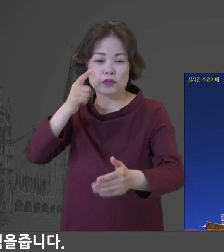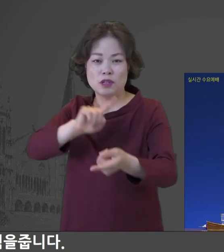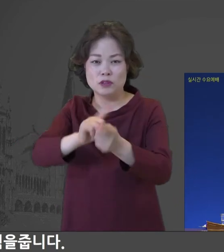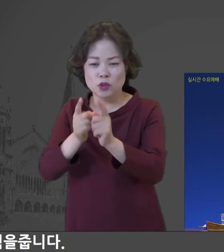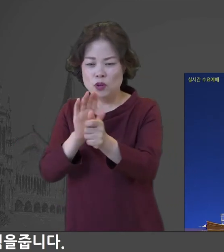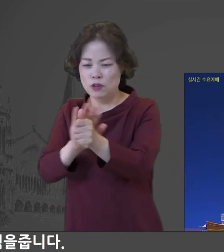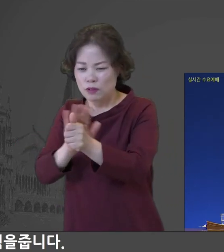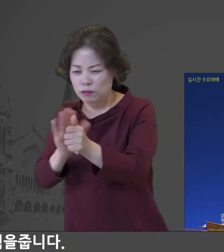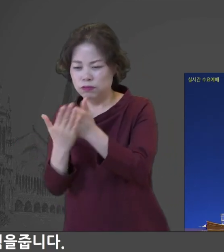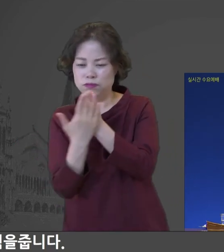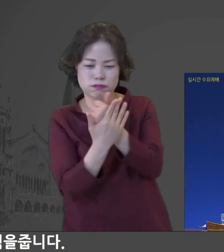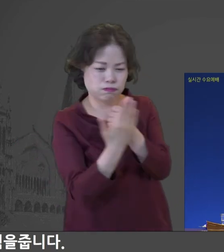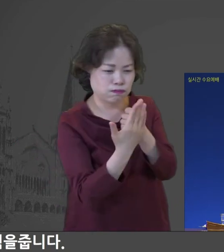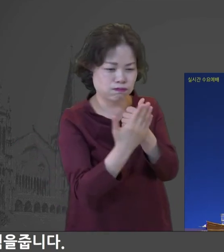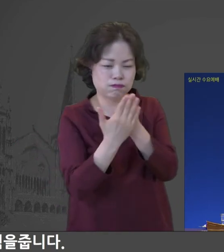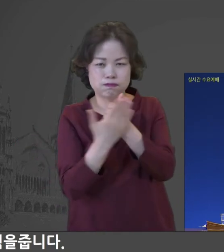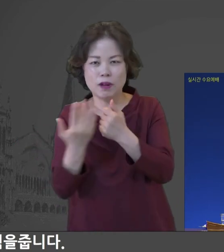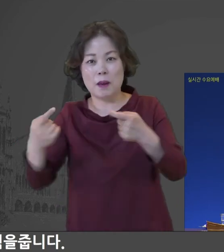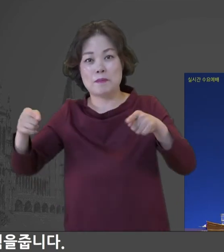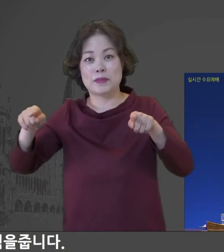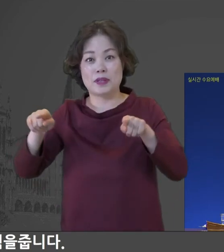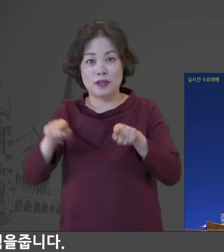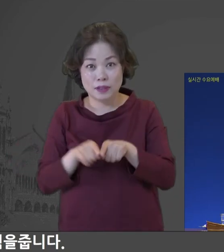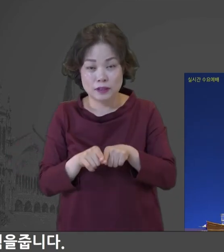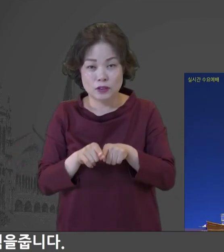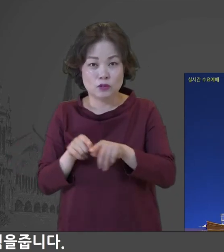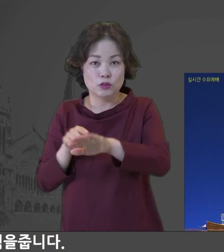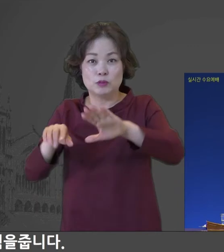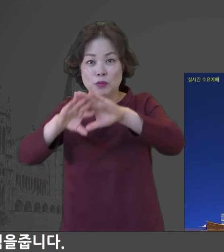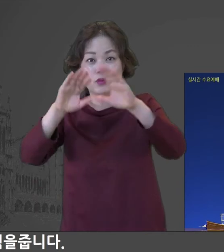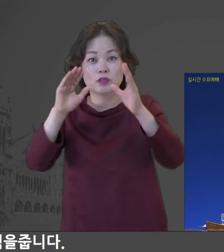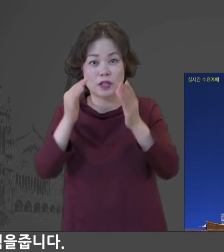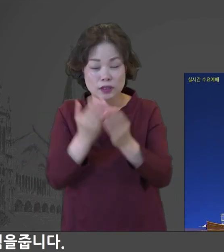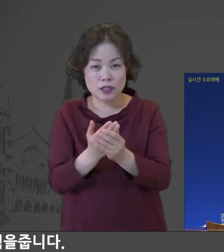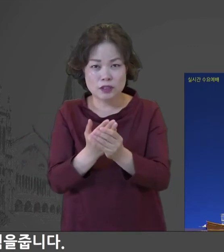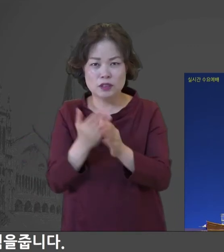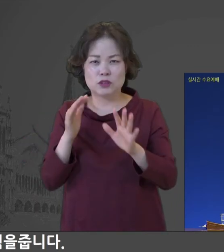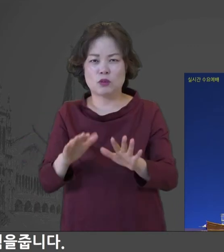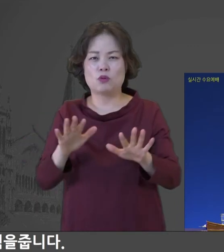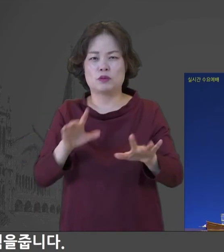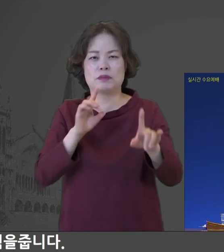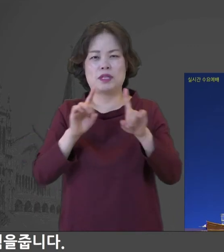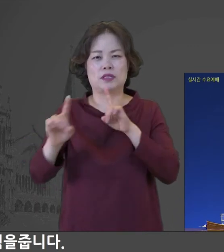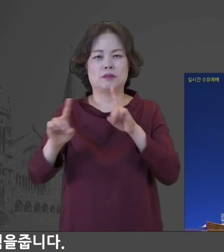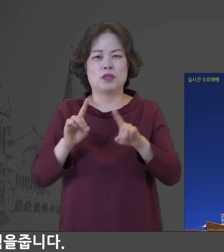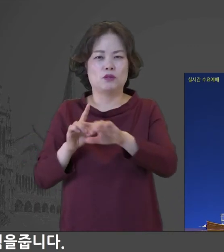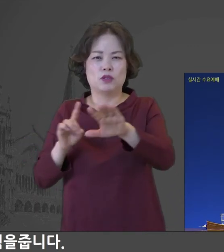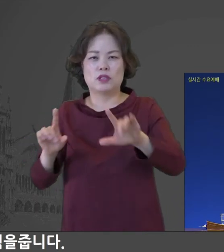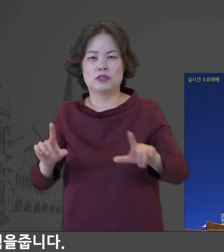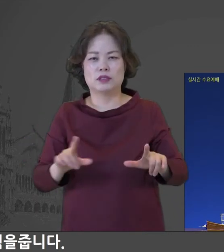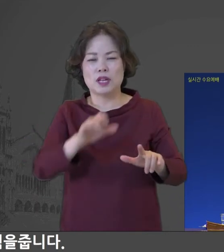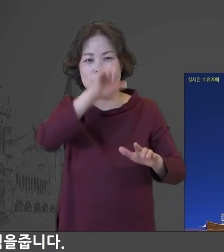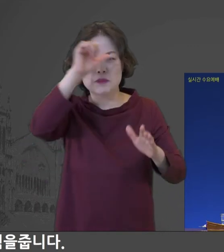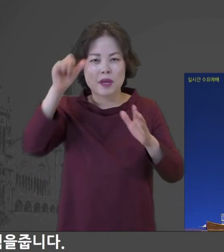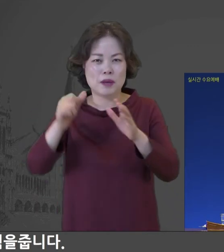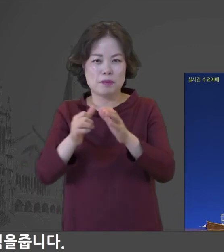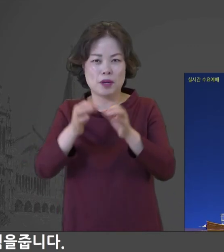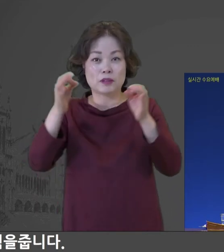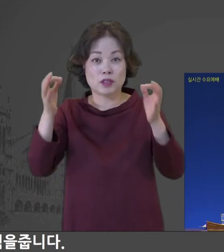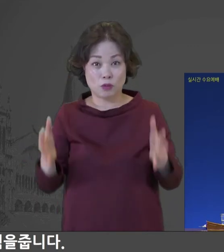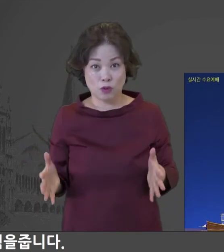격려하며 넘어지더라도 이렇게 세워서 함께 가는 우리 모두가 되어서 오늘 이 말씀이 우리의 삶을 평생 동안